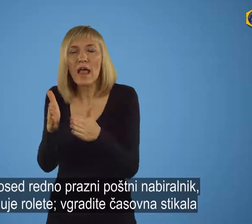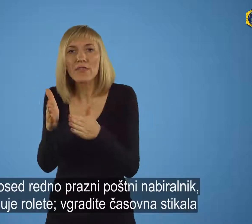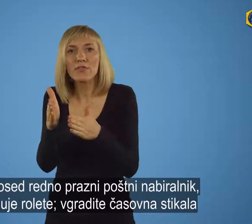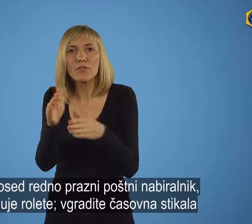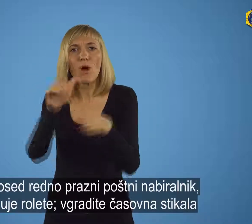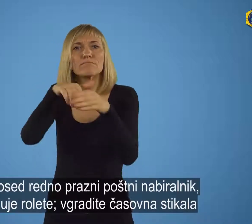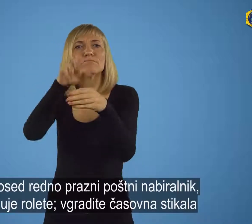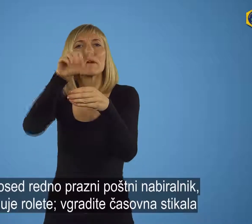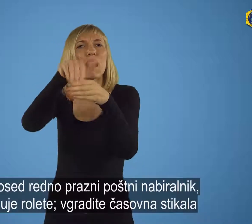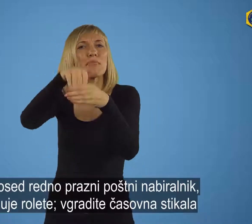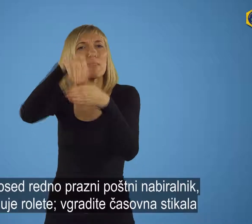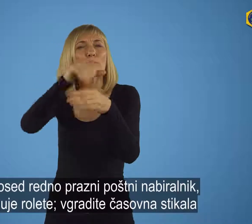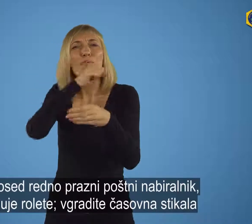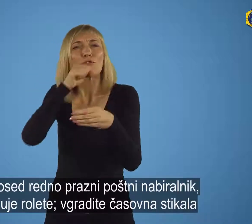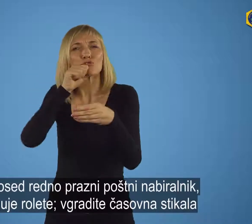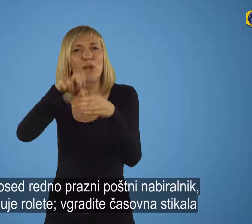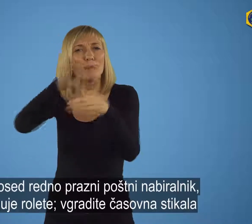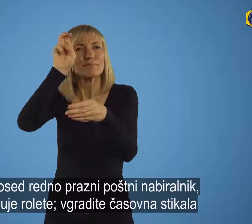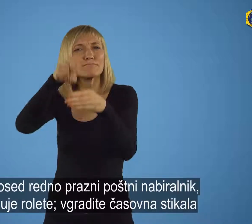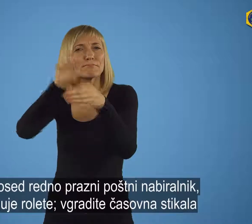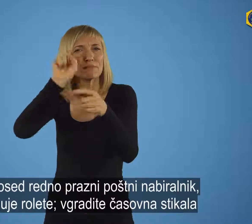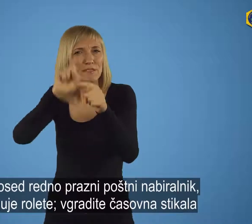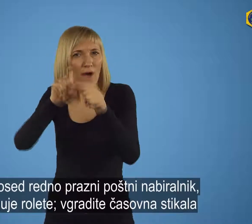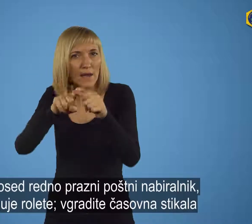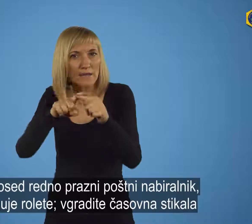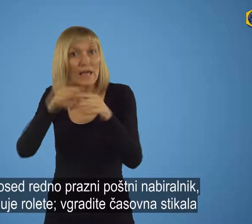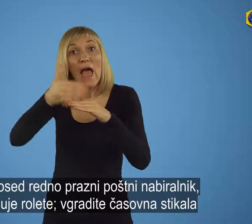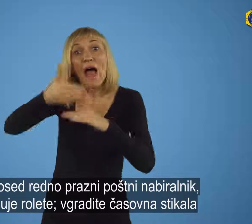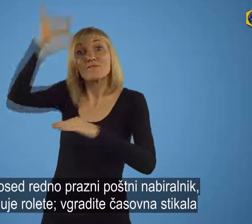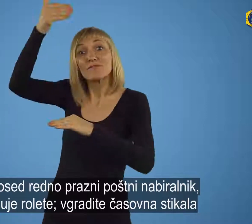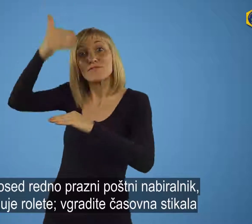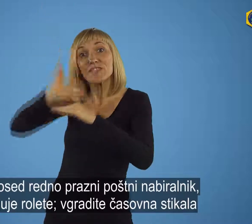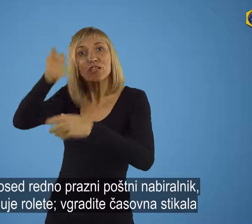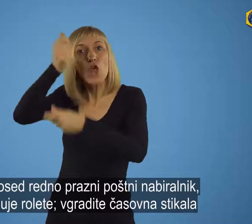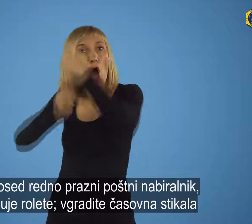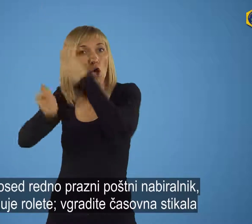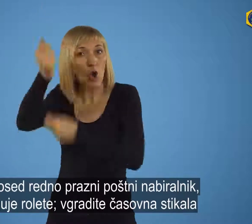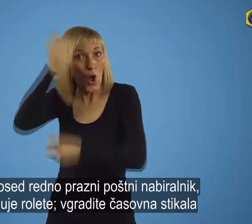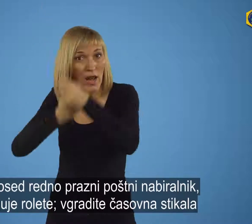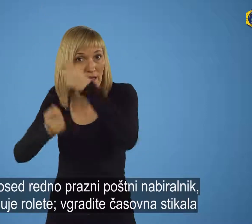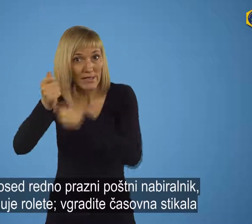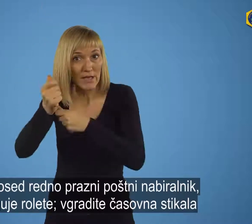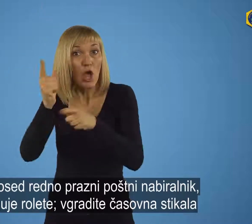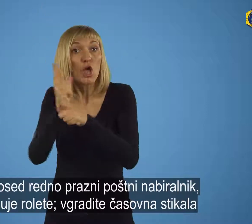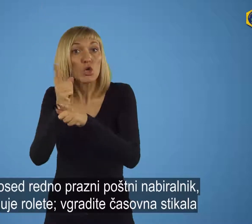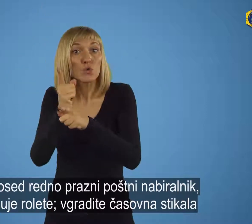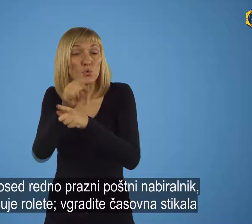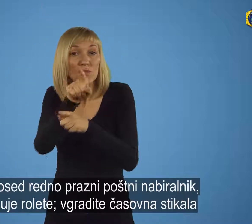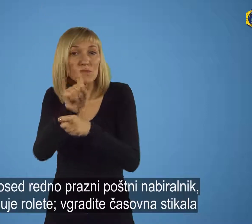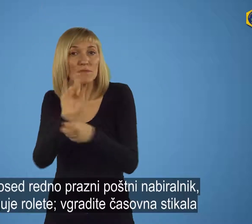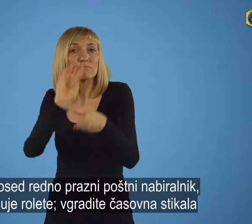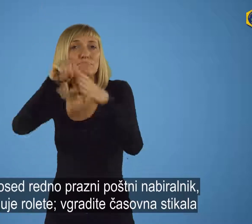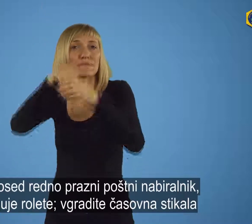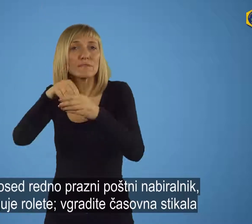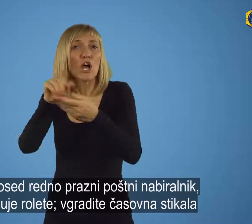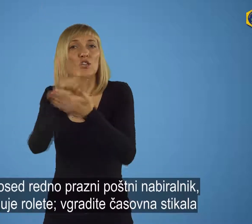dviguje rolete, vgradite časovna stikala za samodejno prižiganje luči, odpovejte dostavo